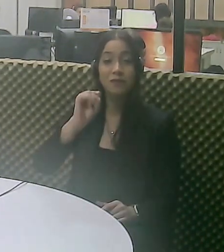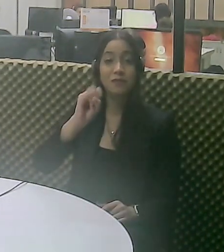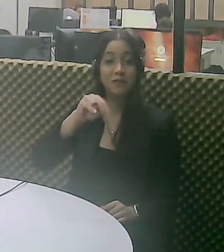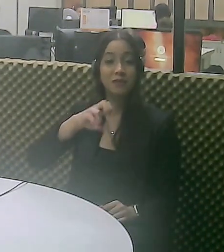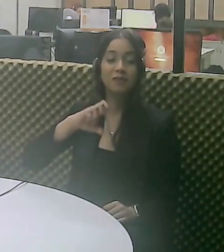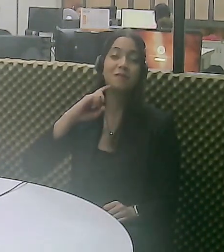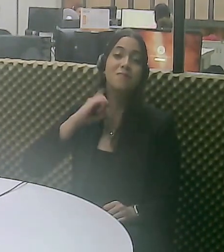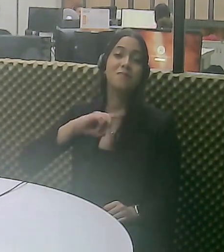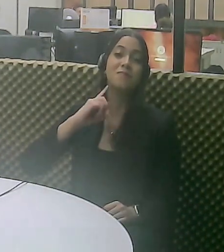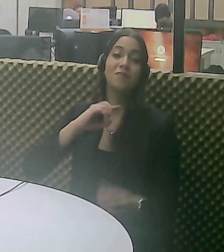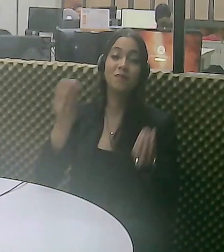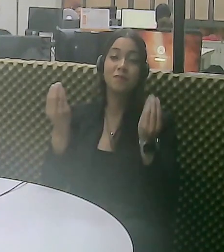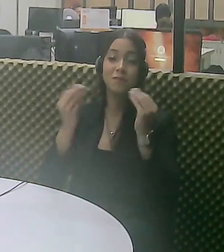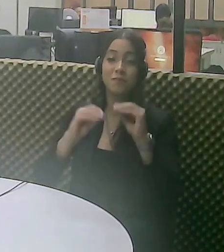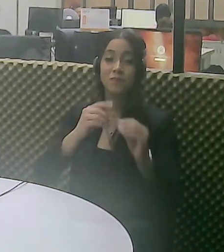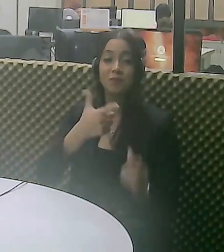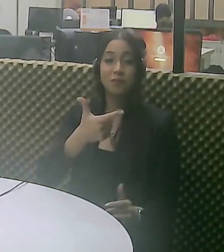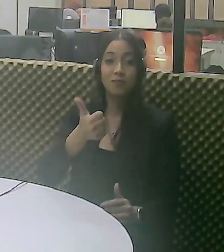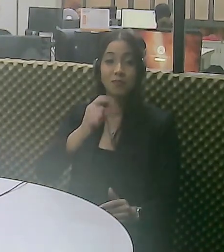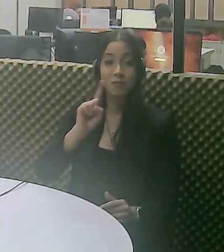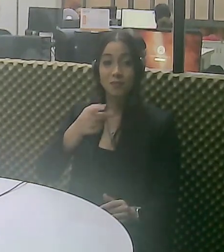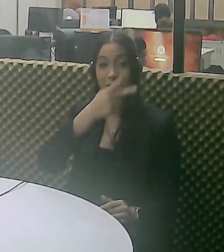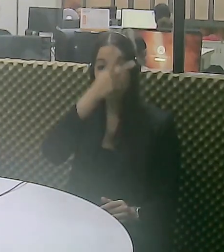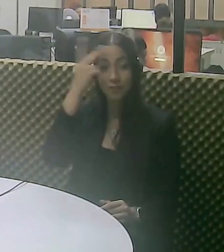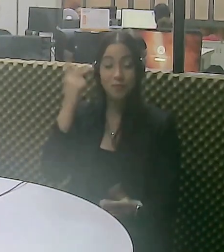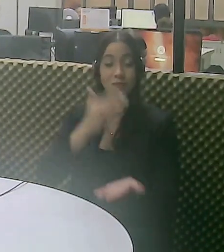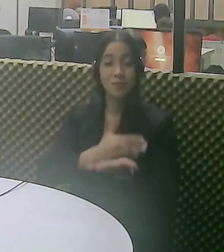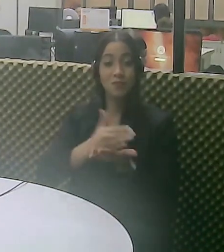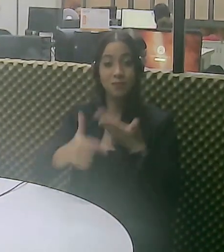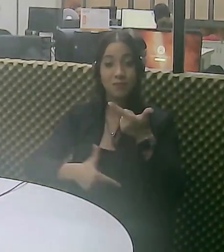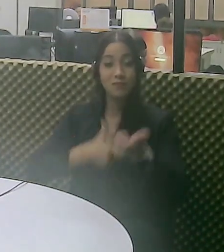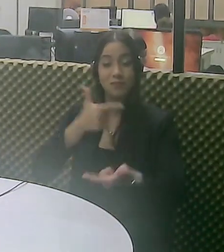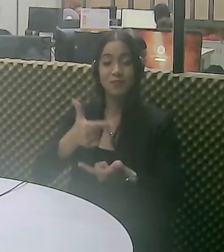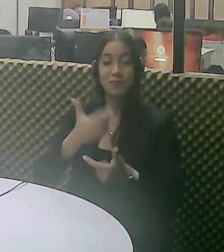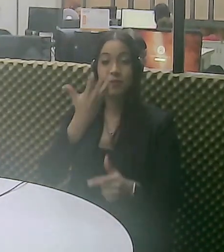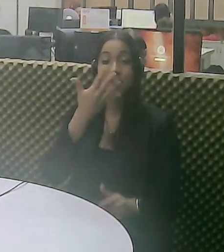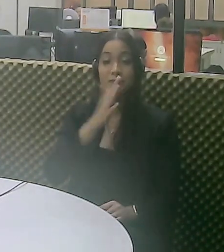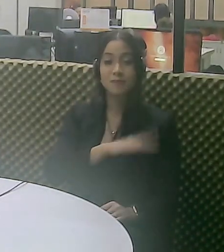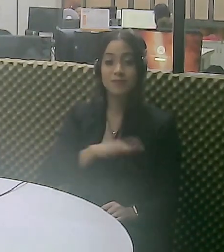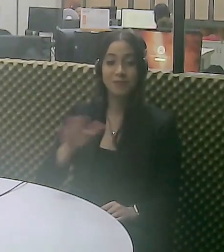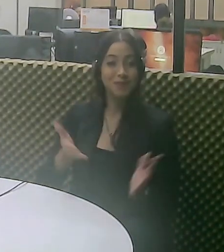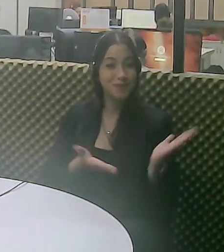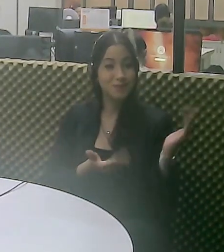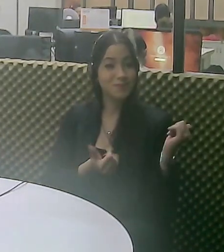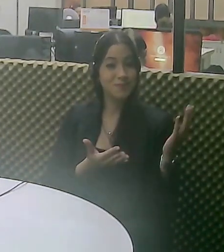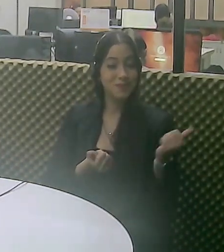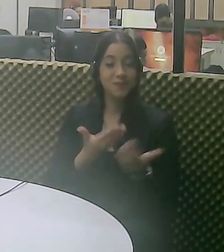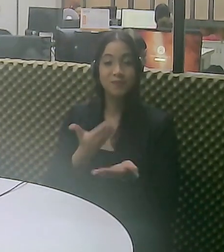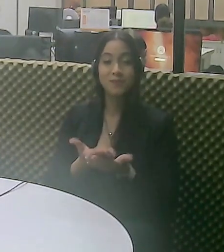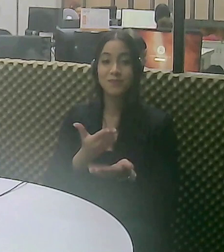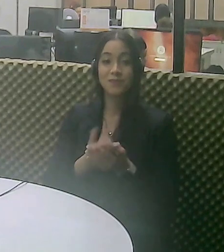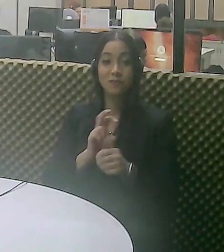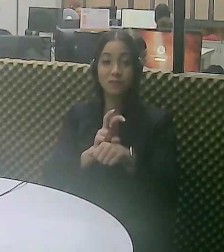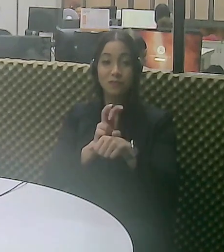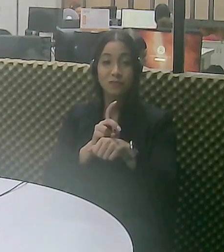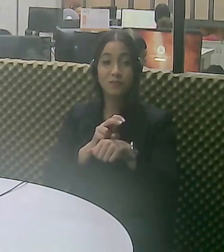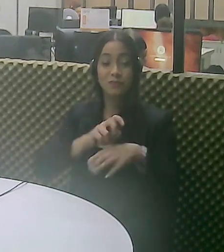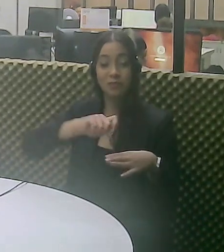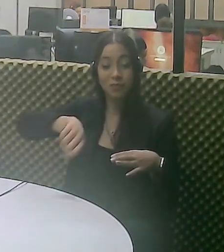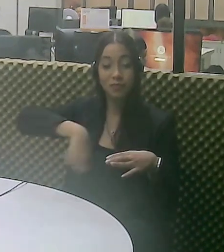Minas, inserindo 21 mil pessoas no mercado de trabalho. Nossas crianças e jovens agora têm aulas de